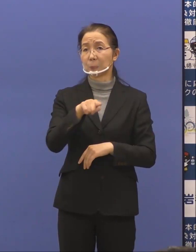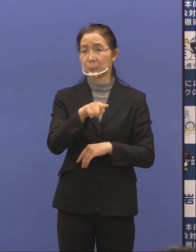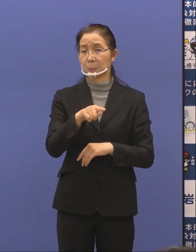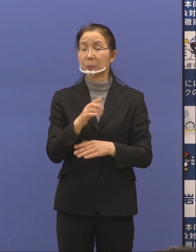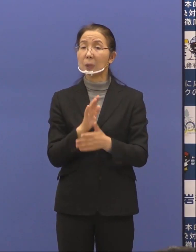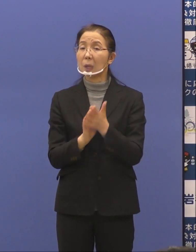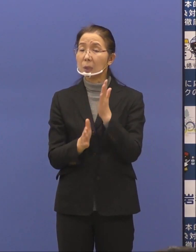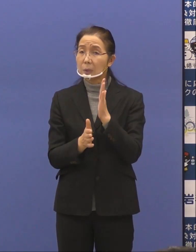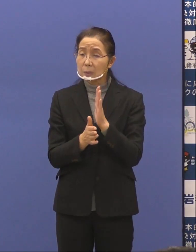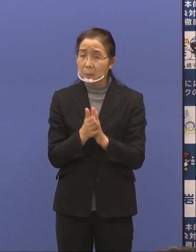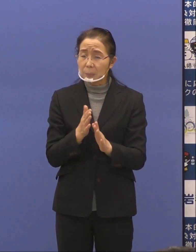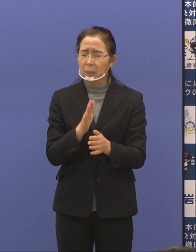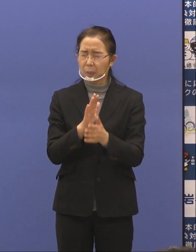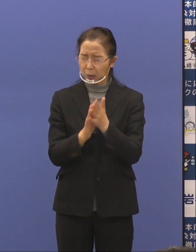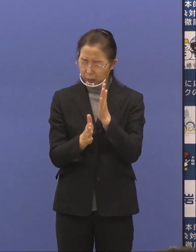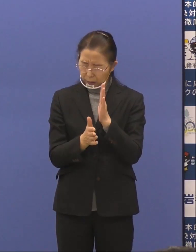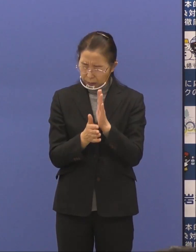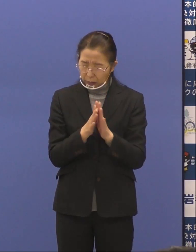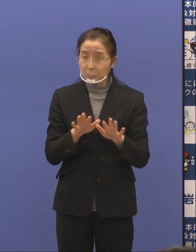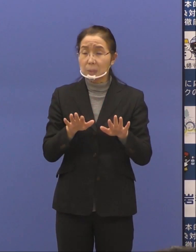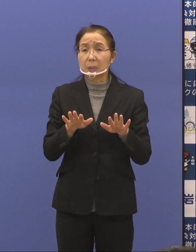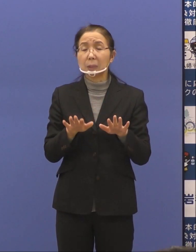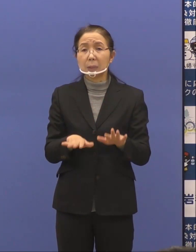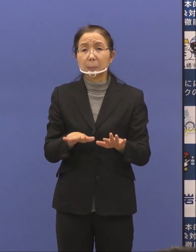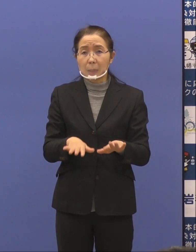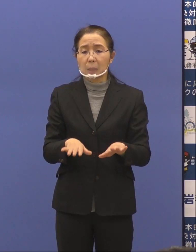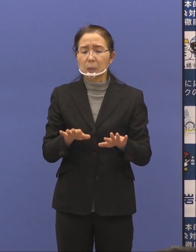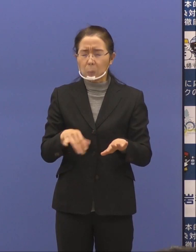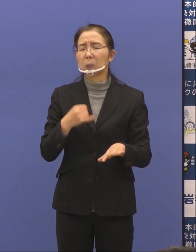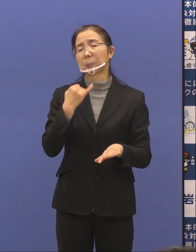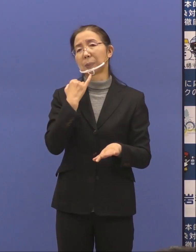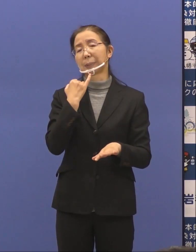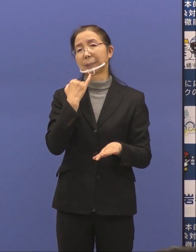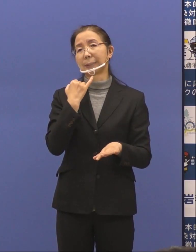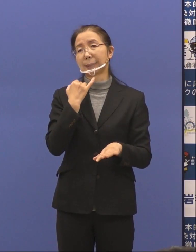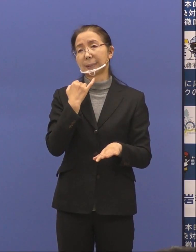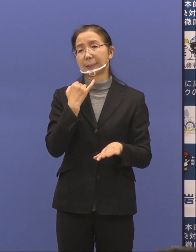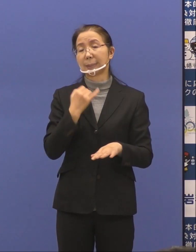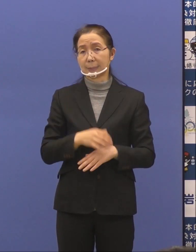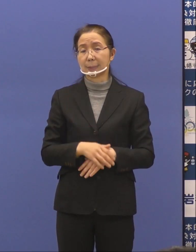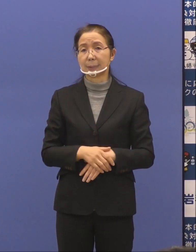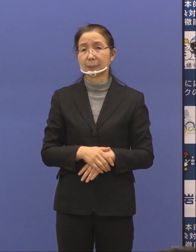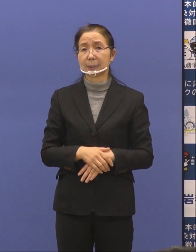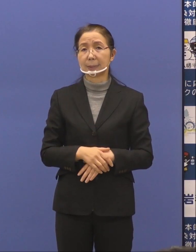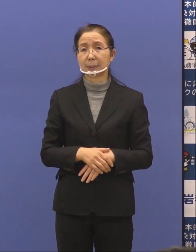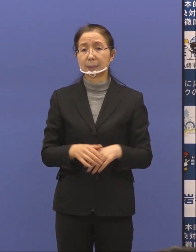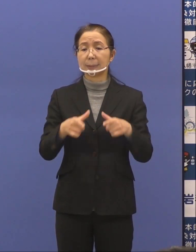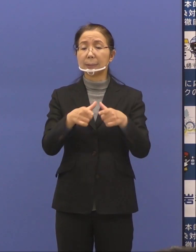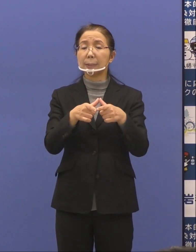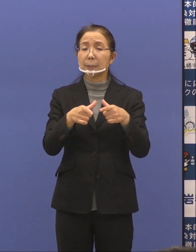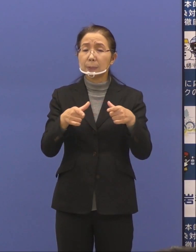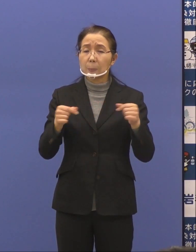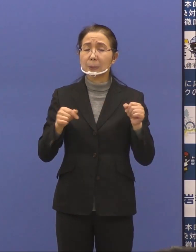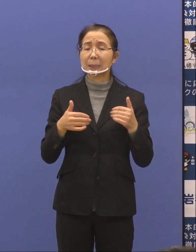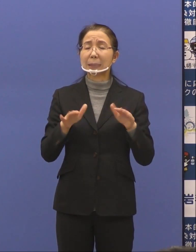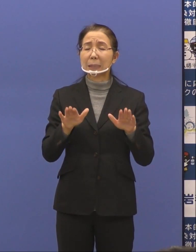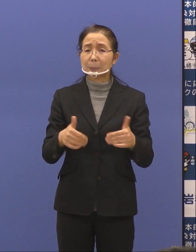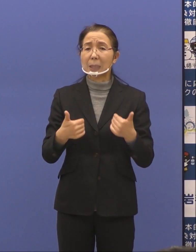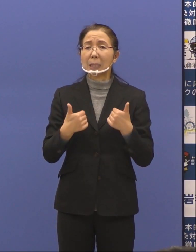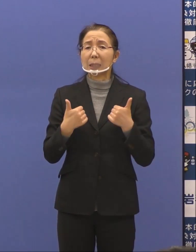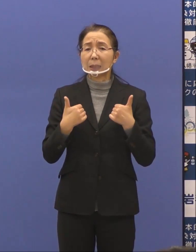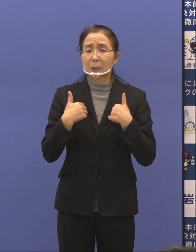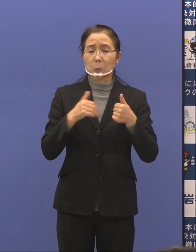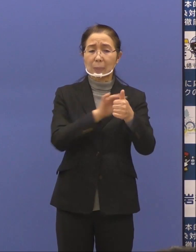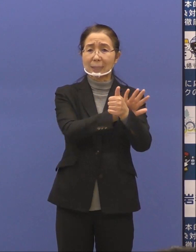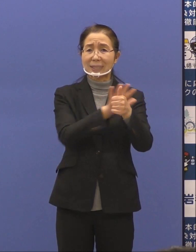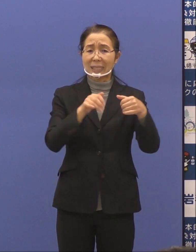てもう一回もう今今日でもいいんで日本に今必要な内閣っていうのは